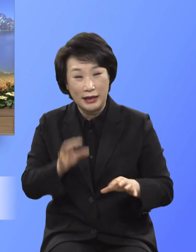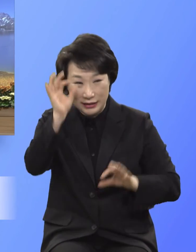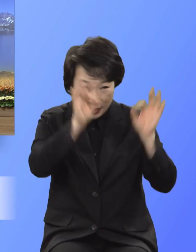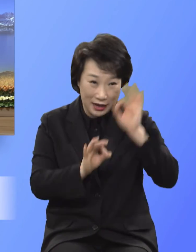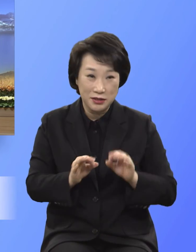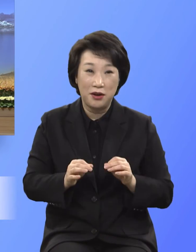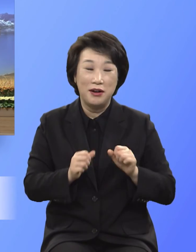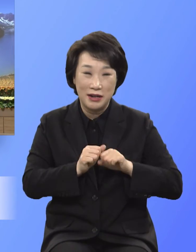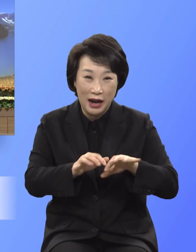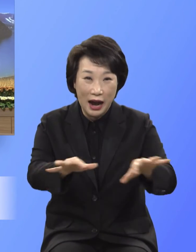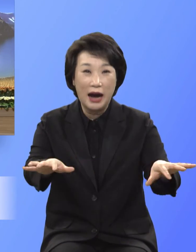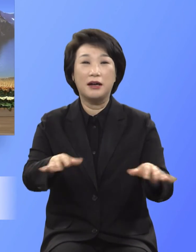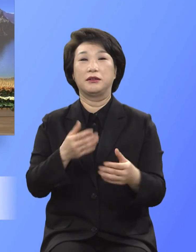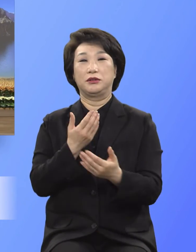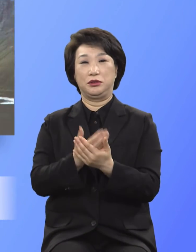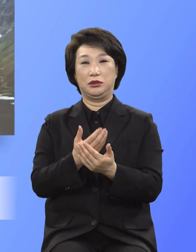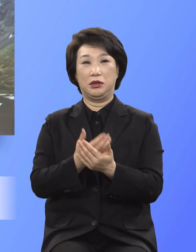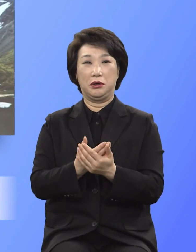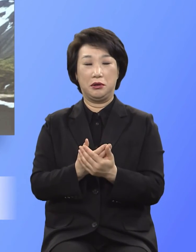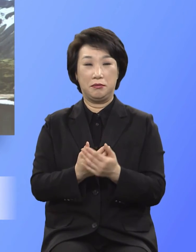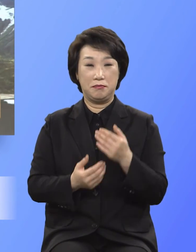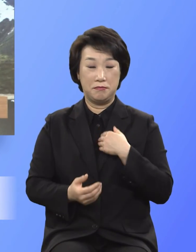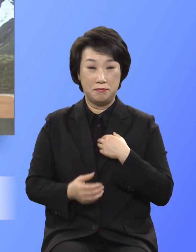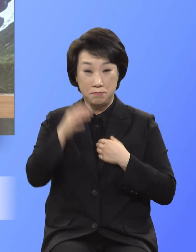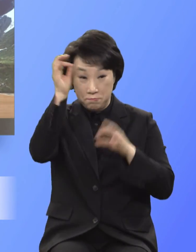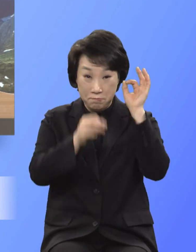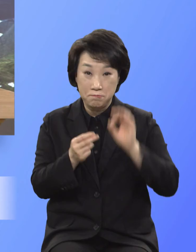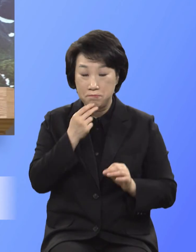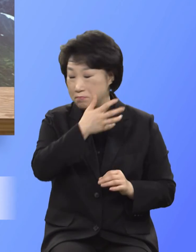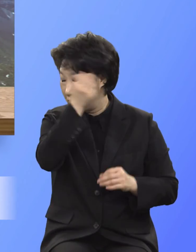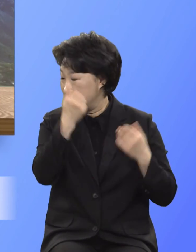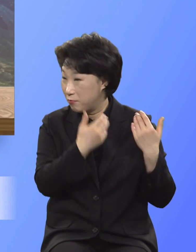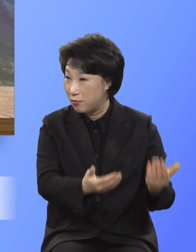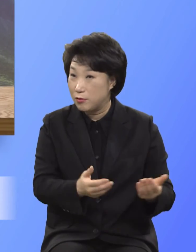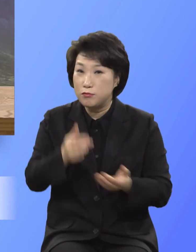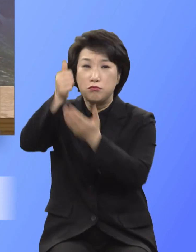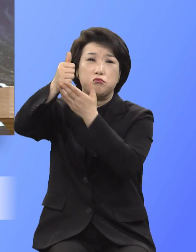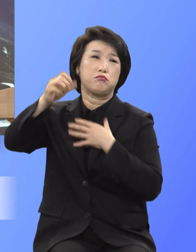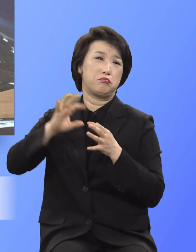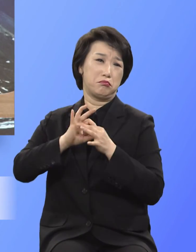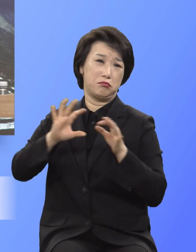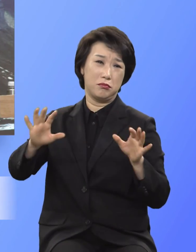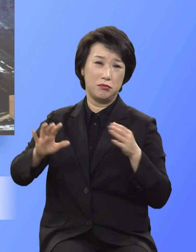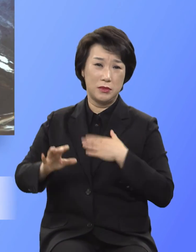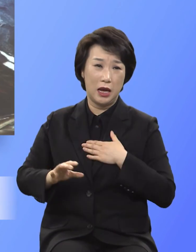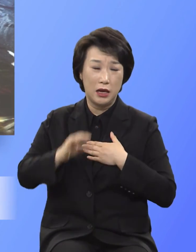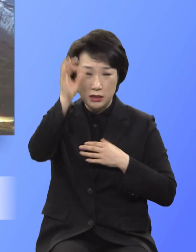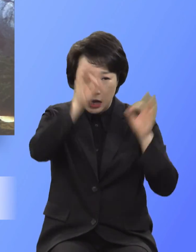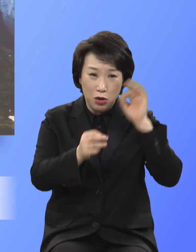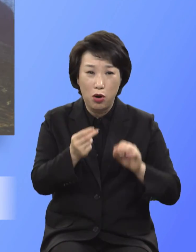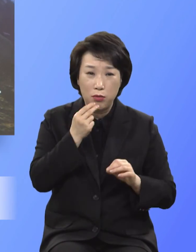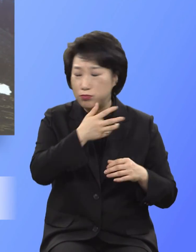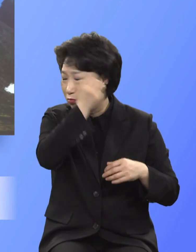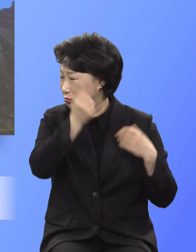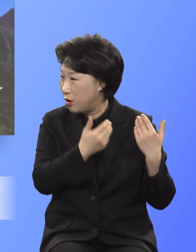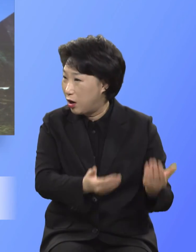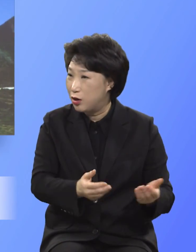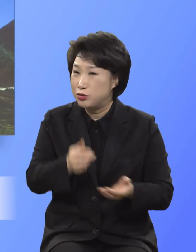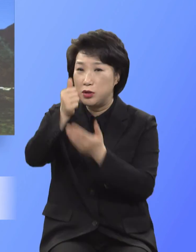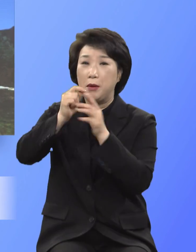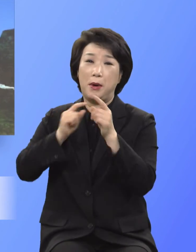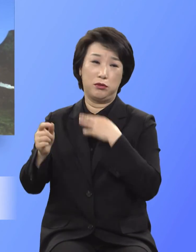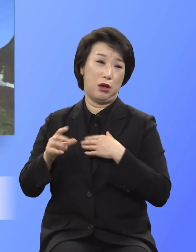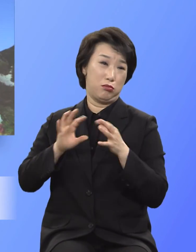찾아 나서게 하옵소서. 내가 찾지 못하면 주님과 무관한 자요, 내가 찾지 못하면 주님의